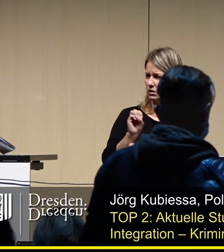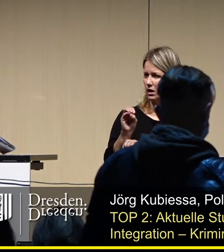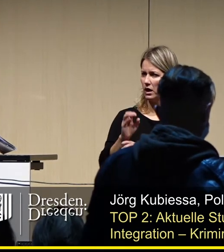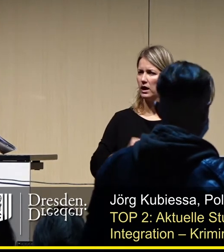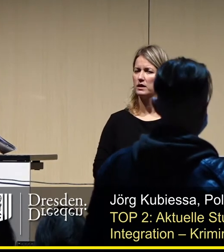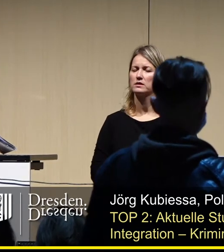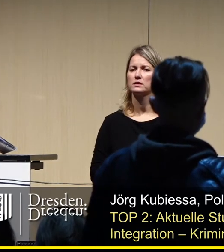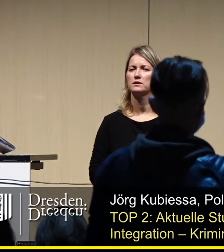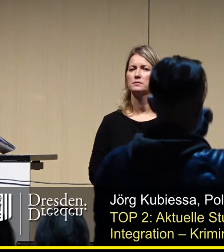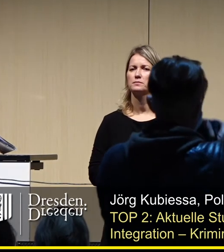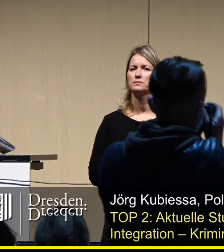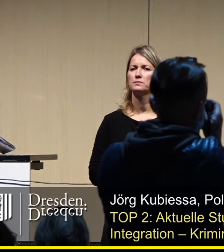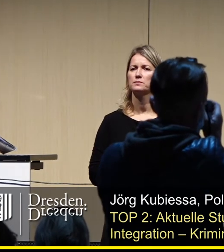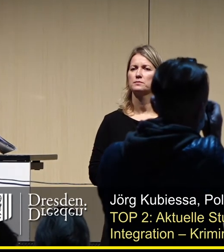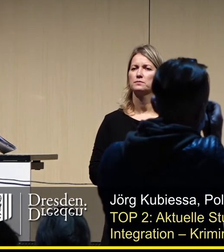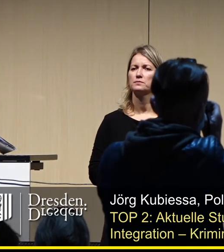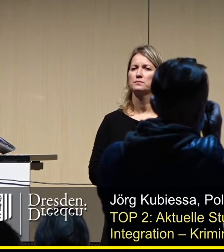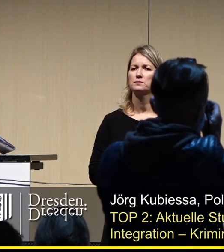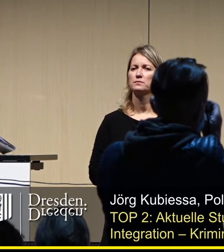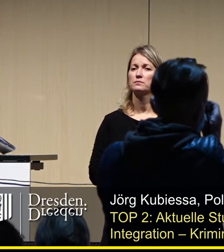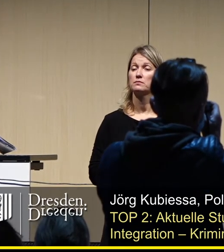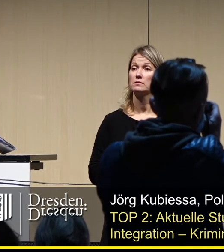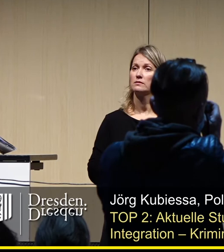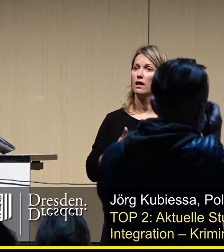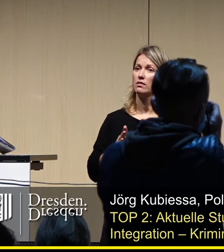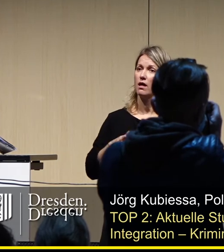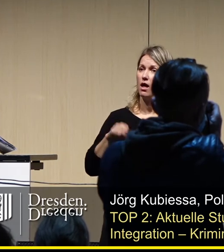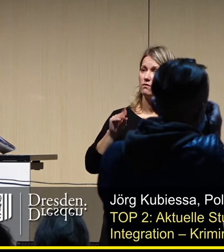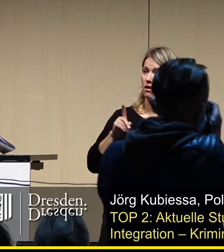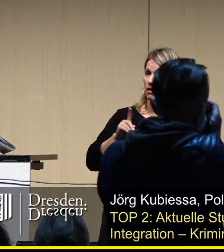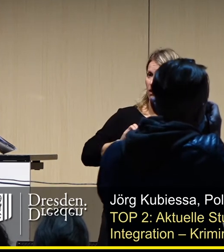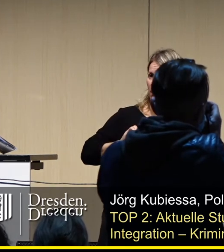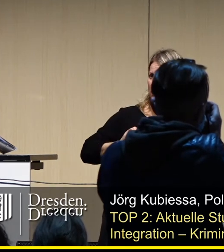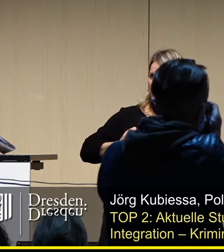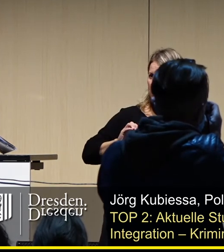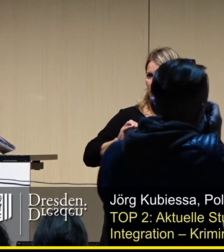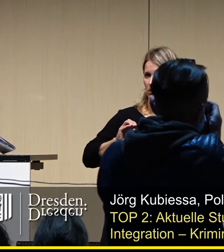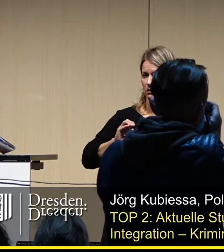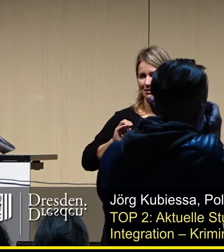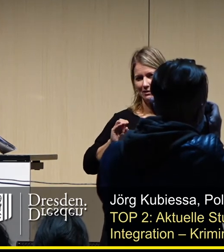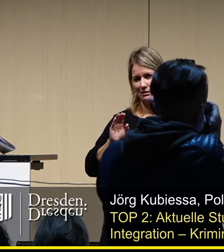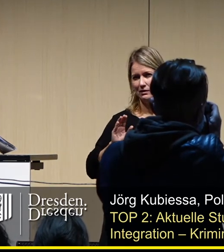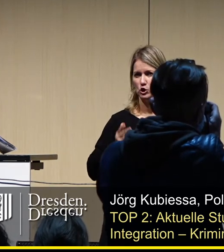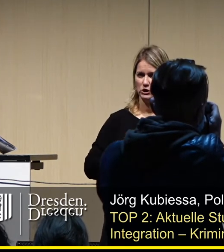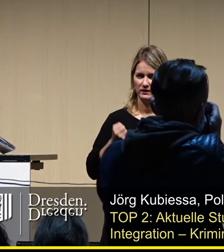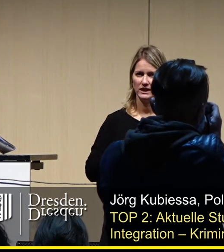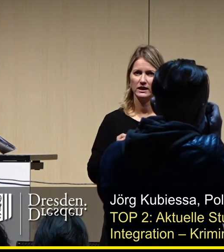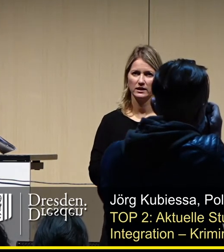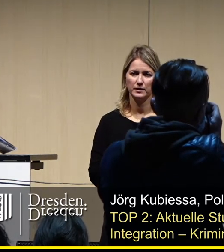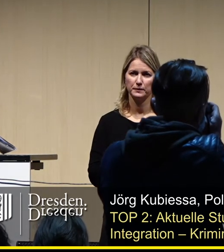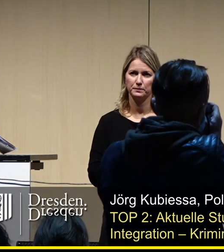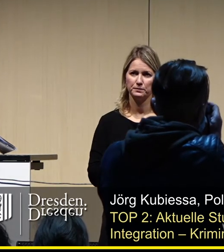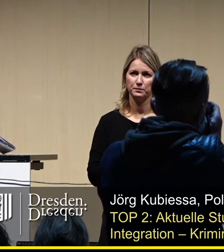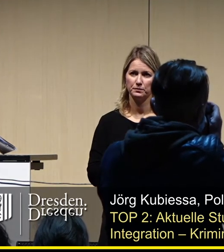Und das ist dann tatsächlich schon nicht mehr so einfach, weil Sie auf der einen